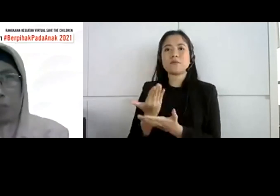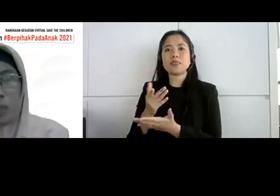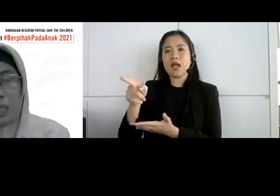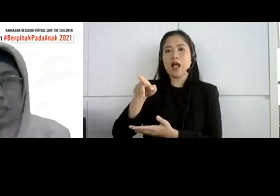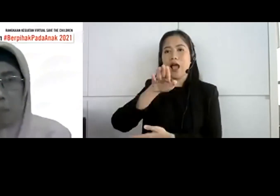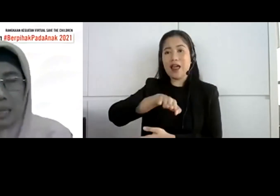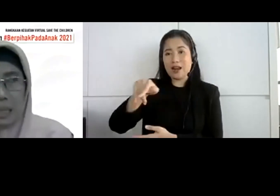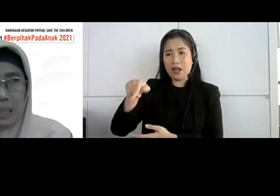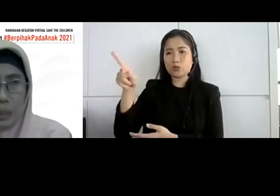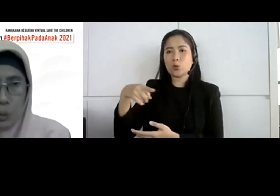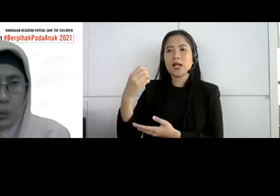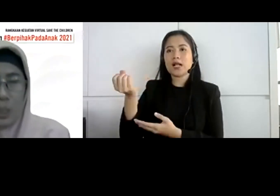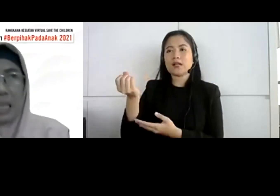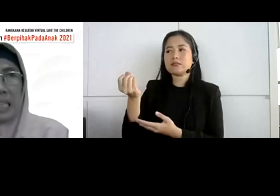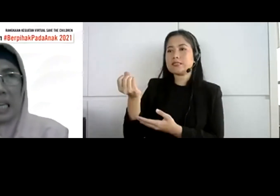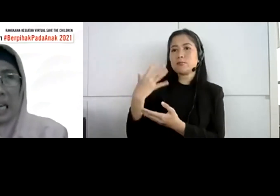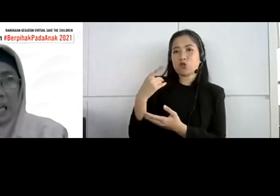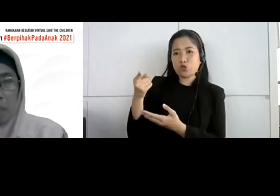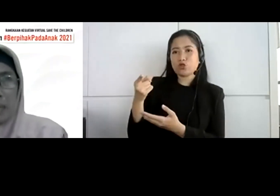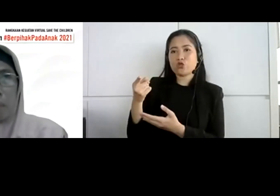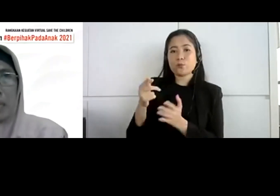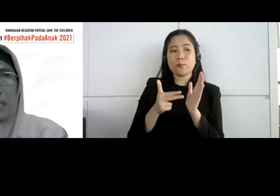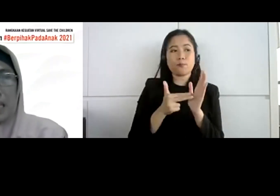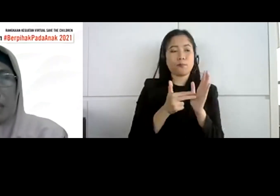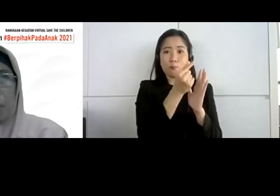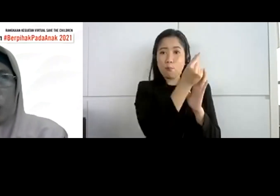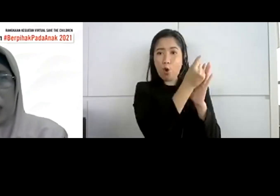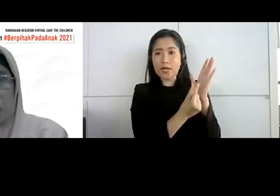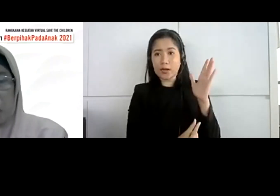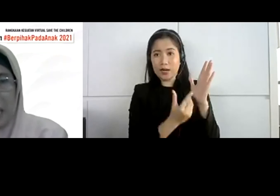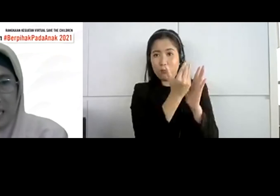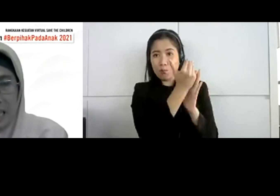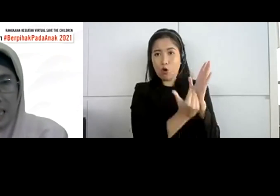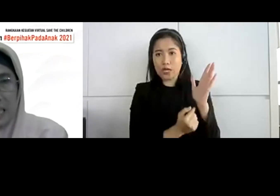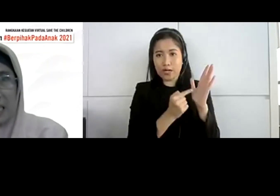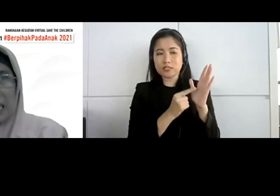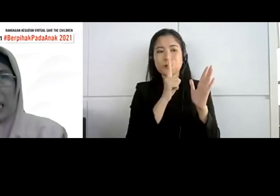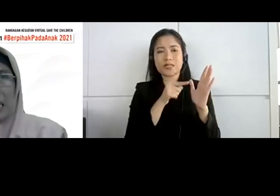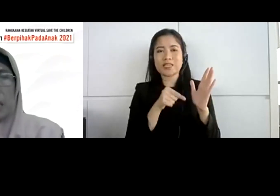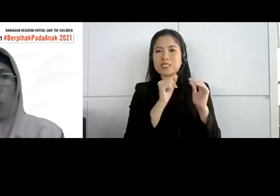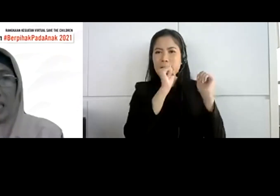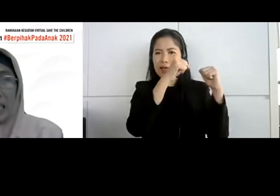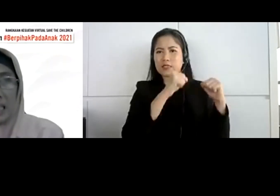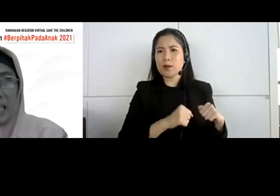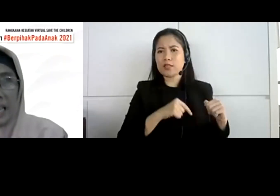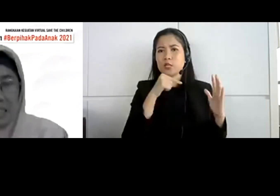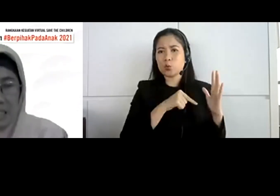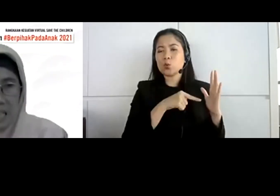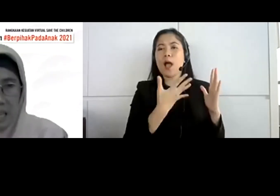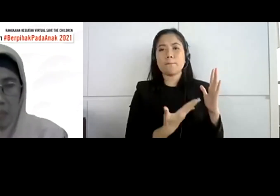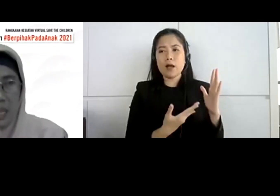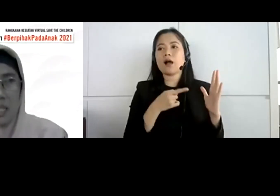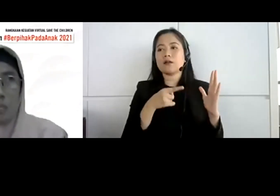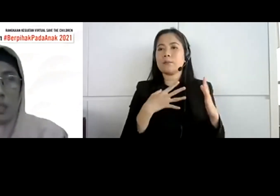menyebutkan poin-poin kesepakatan itu dengan harapan pada saat proses pembelajaran semua yang terkait